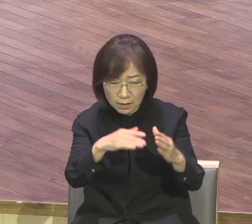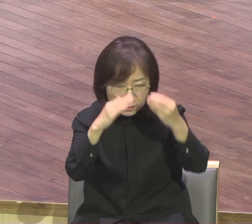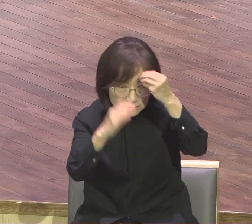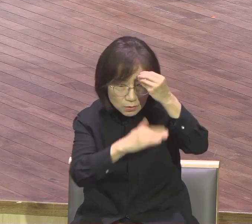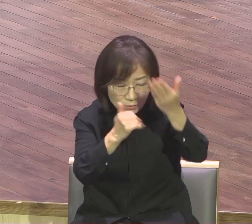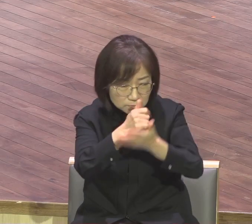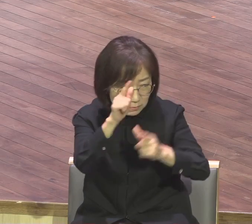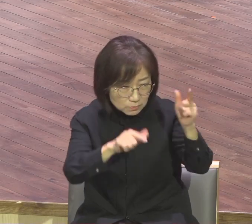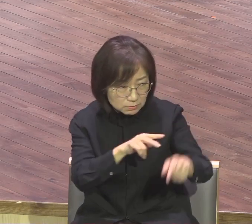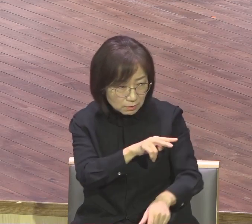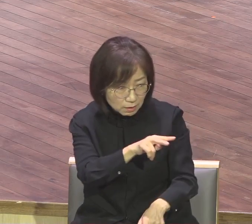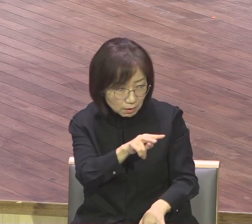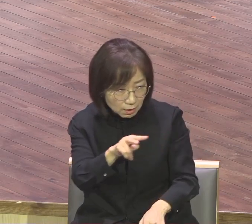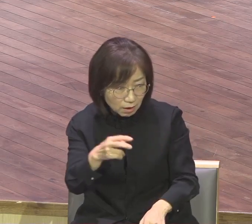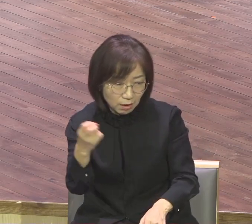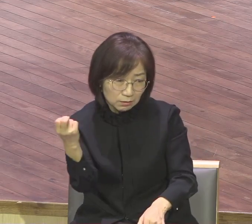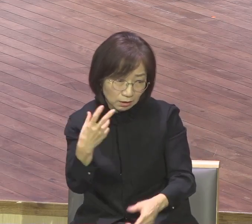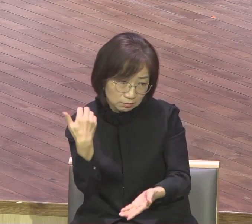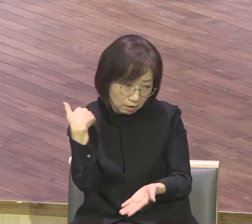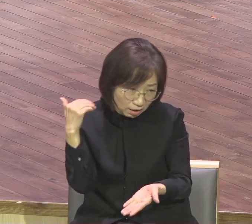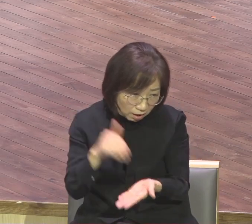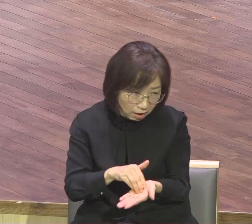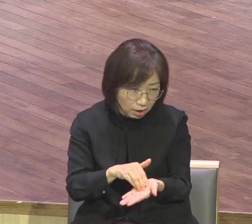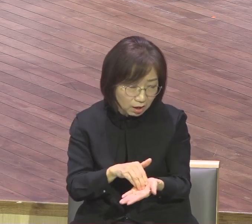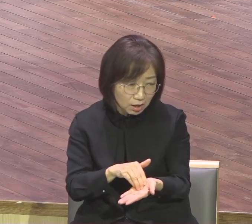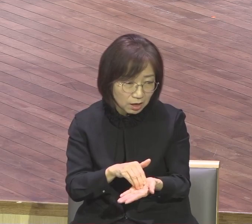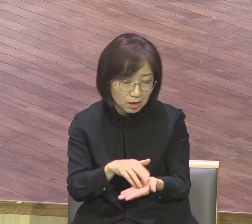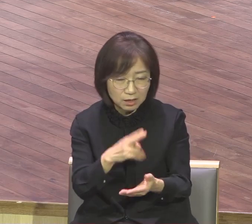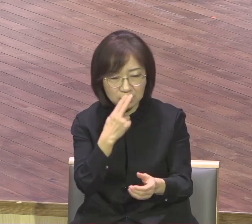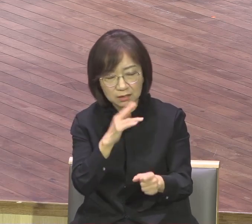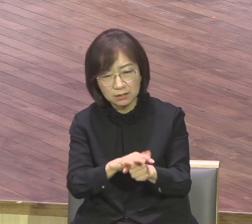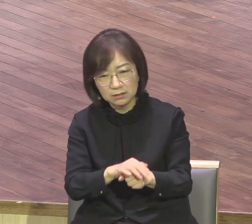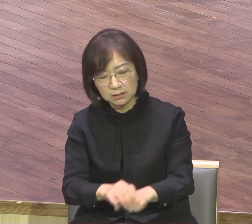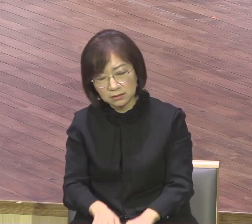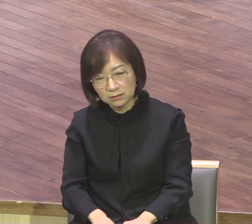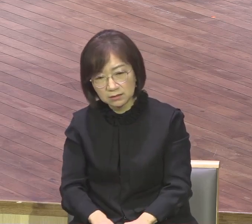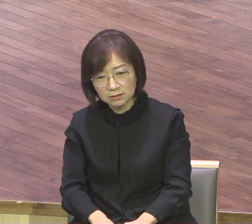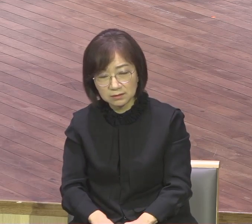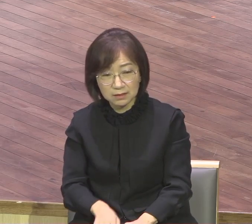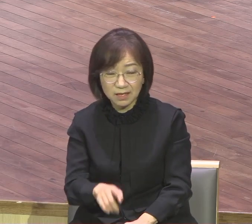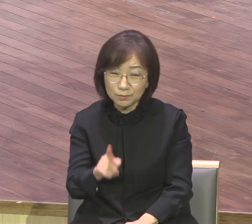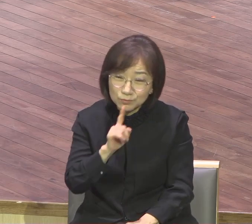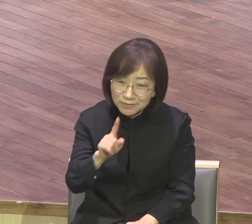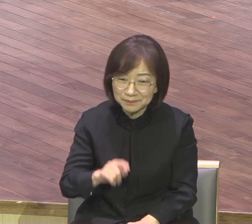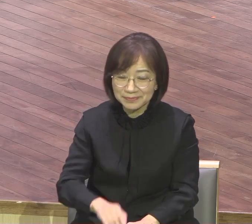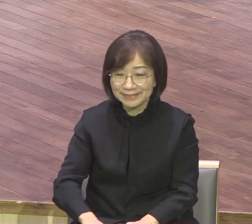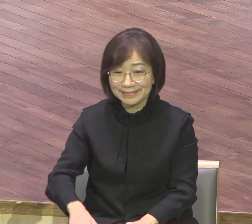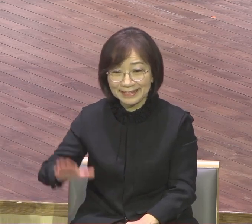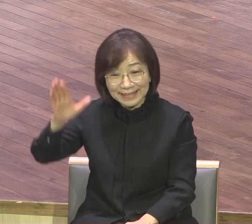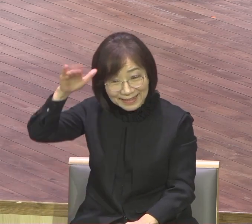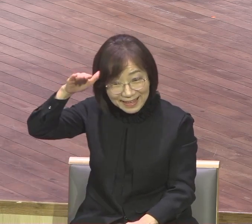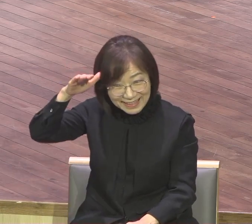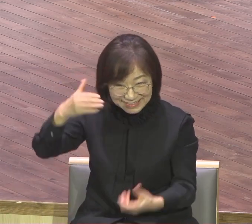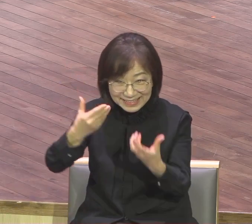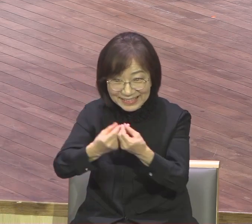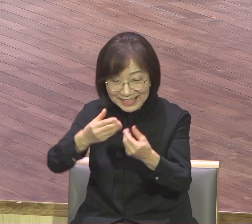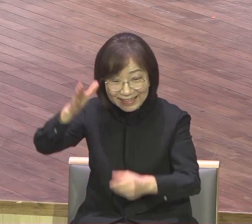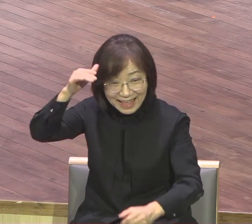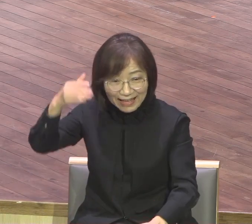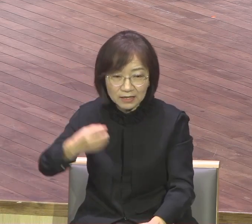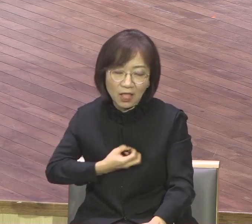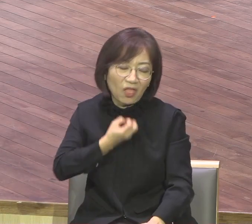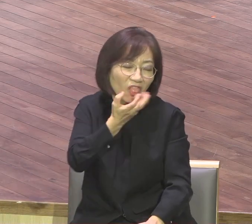Los creyentes de Filipo también se confundió y se regresó. 그러니까 otra vez. 너희들 토한 것을 개가 토한 걸 그걸 먹냐? Está diciendo